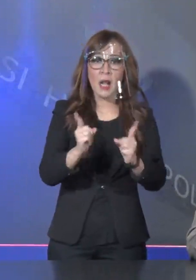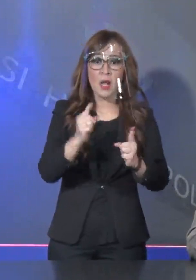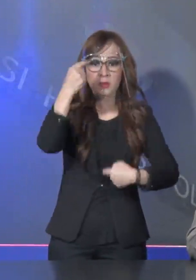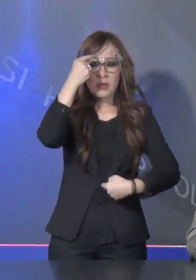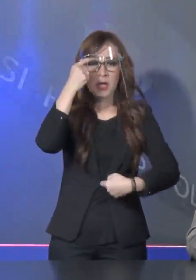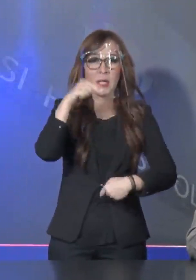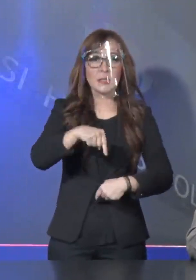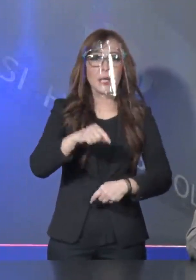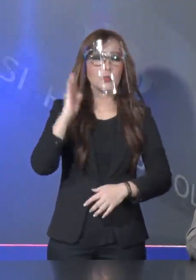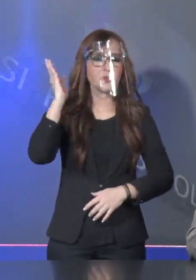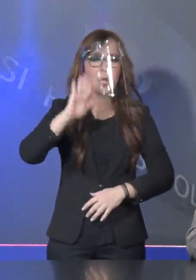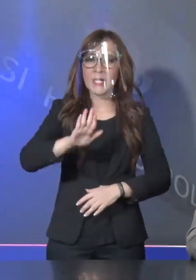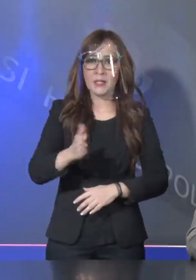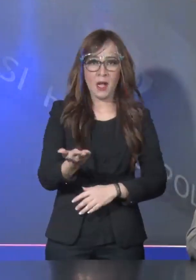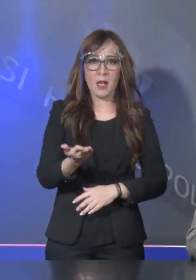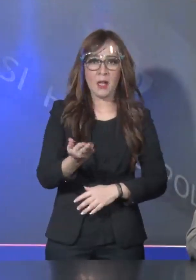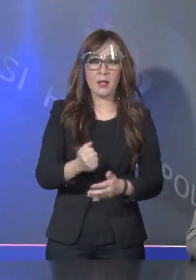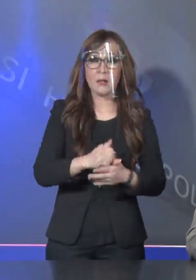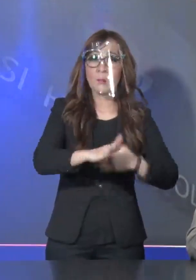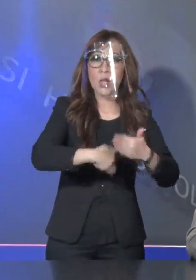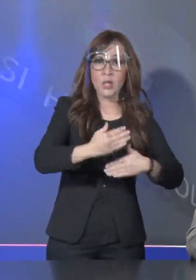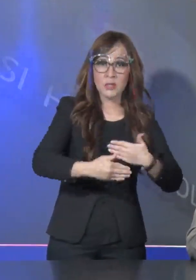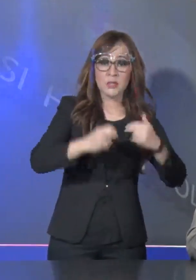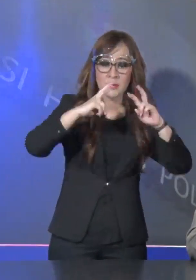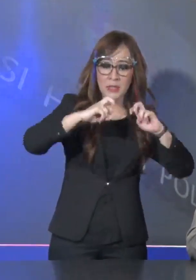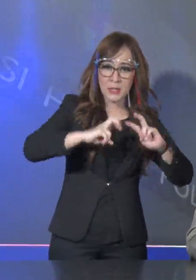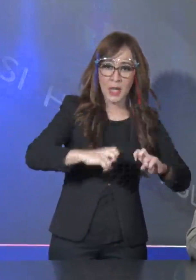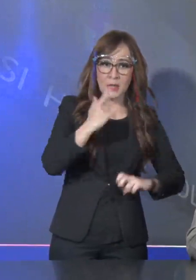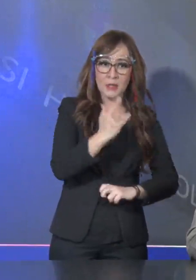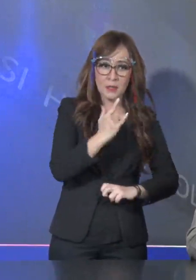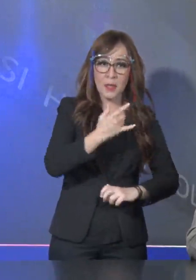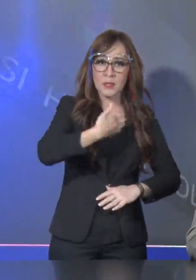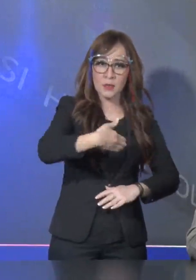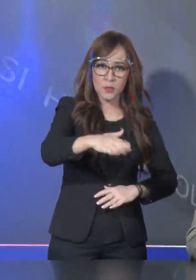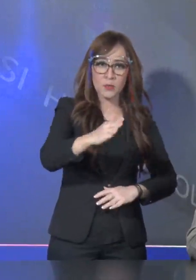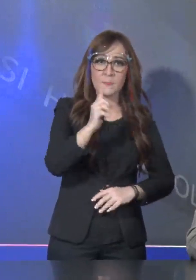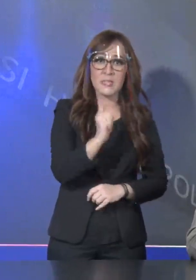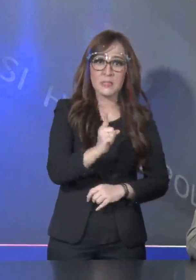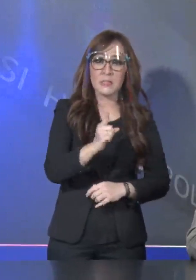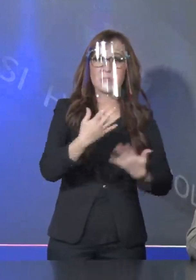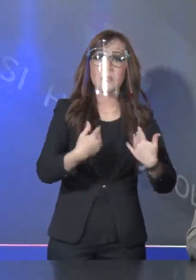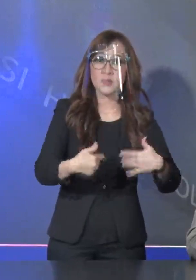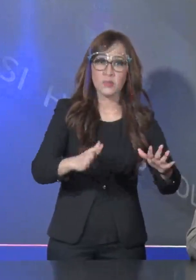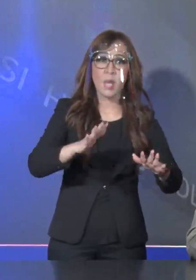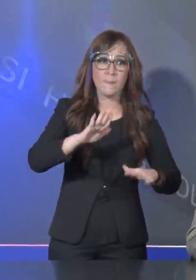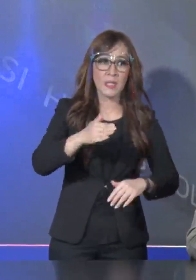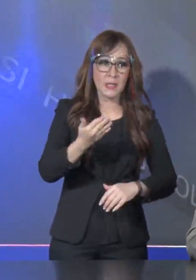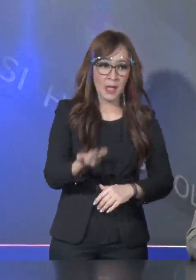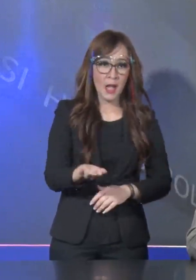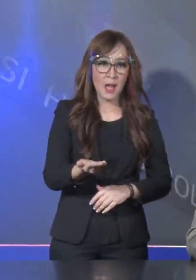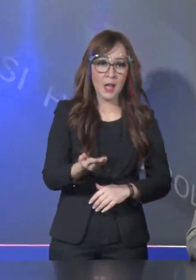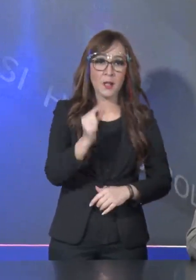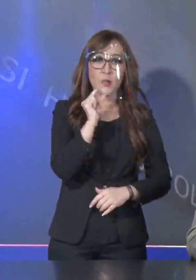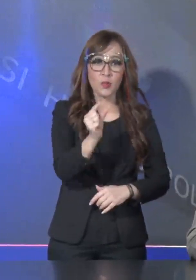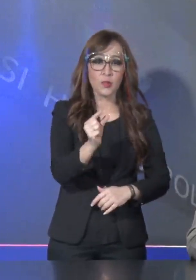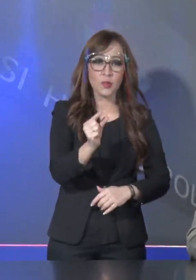proses penyidikan tetap berjalan, gitu ya. Walaupun setelah meninggal dunia, untuk menjaga